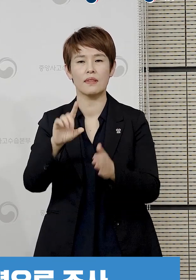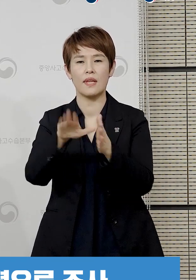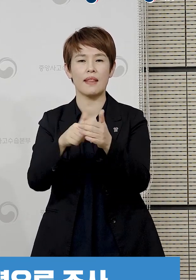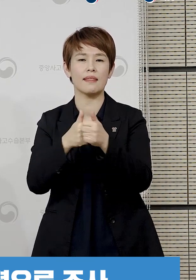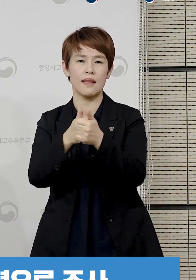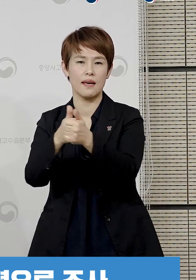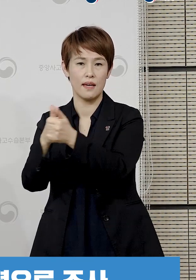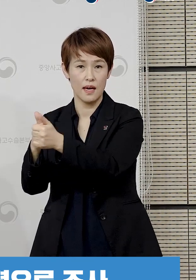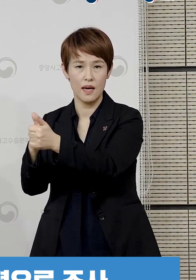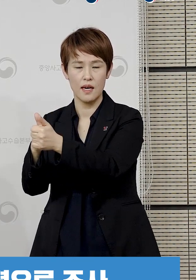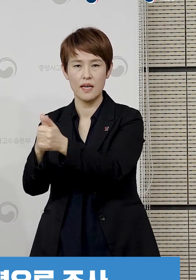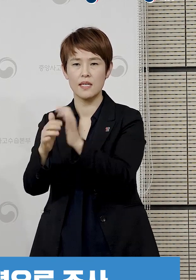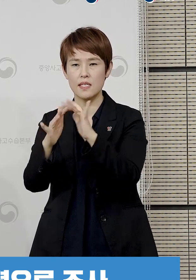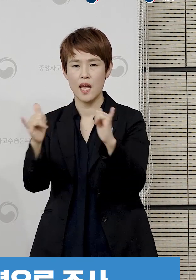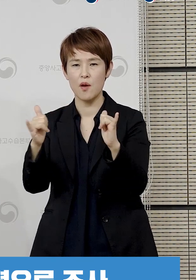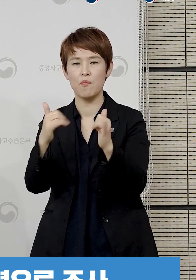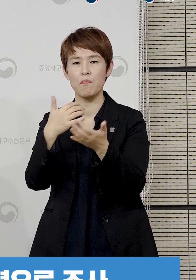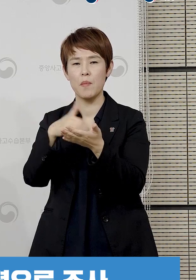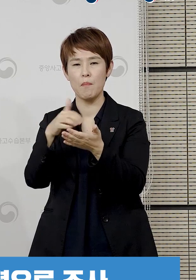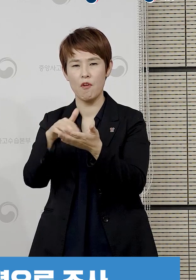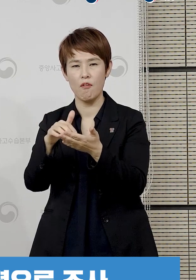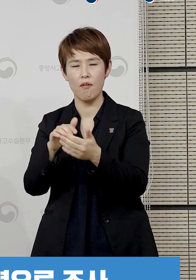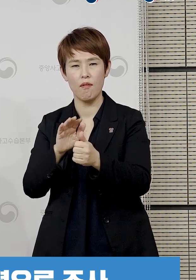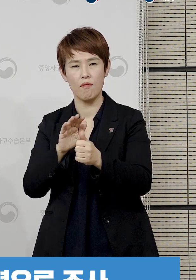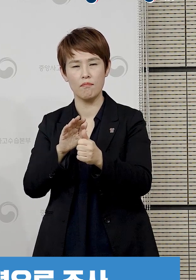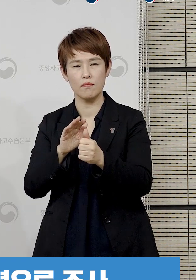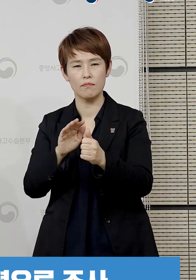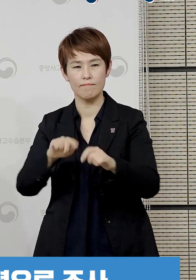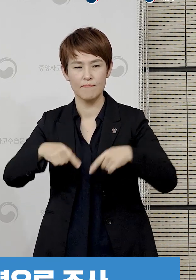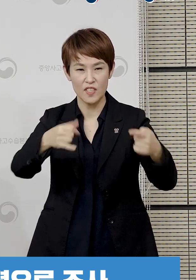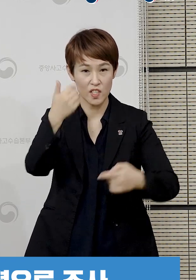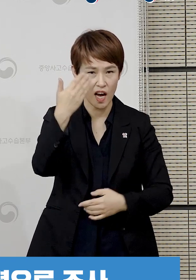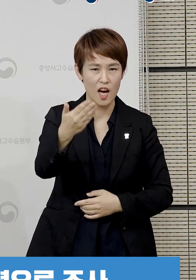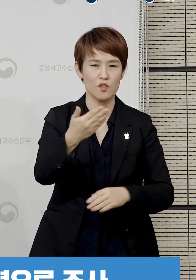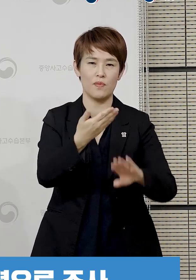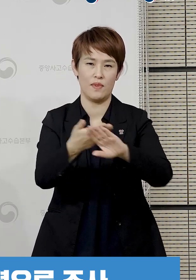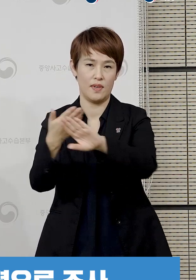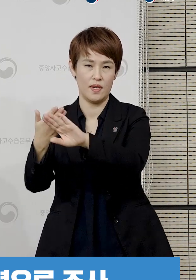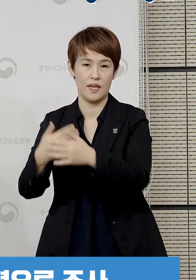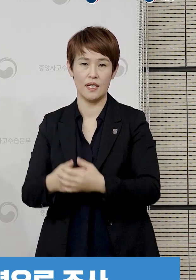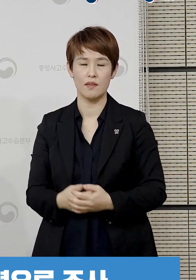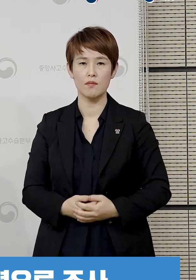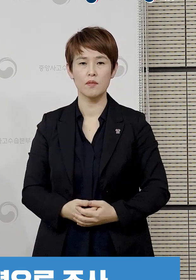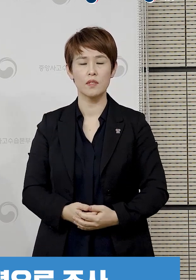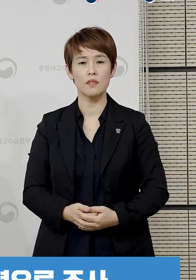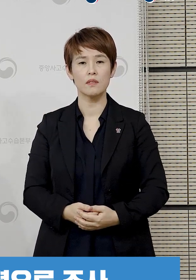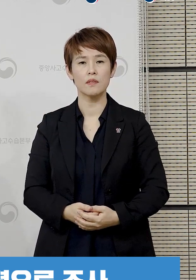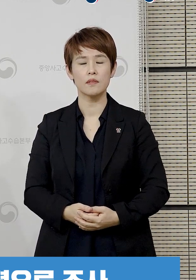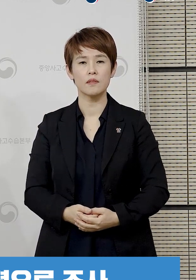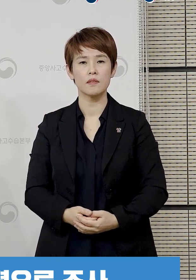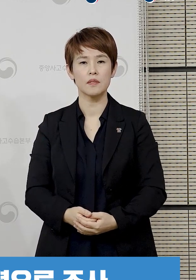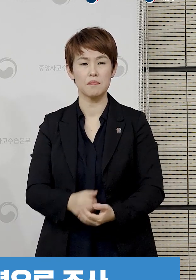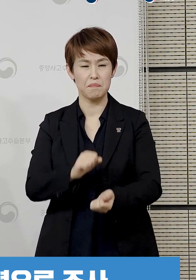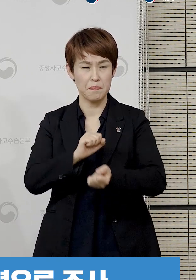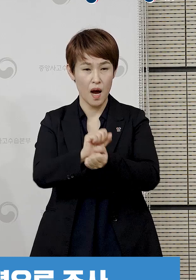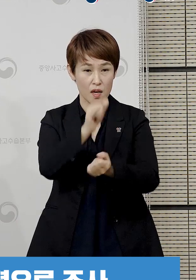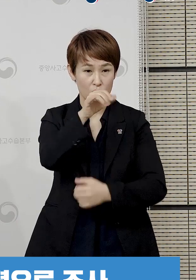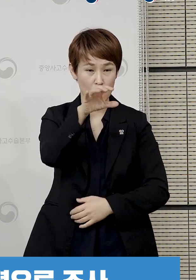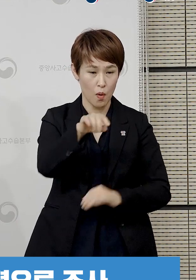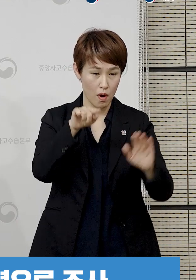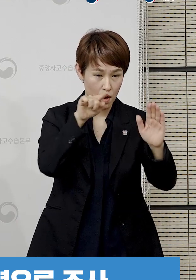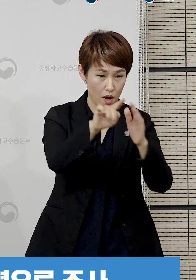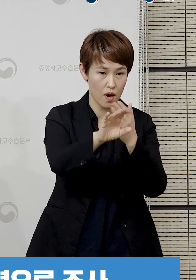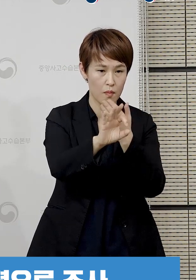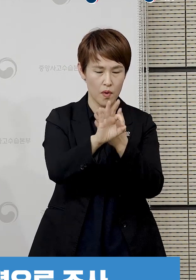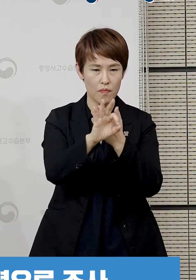저희들도 그 인원 투입이나 이런 부분들을 좀 달리할 정도로 대응하고 있습니다만, 실제로 현장에 가보면 저희